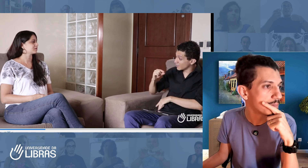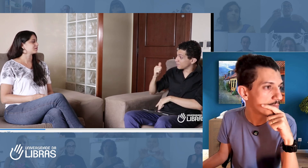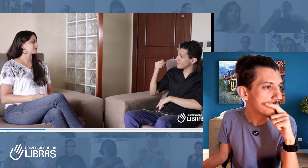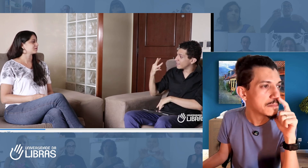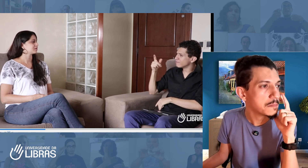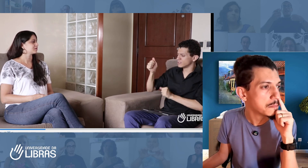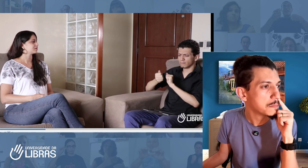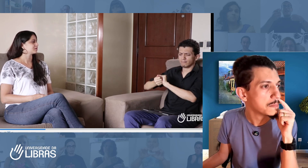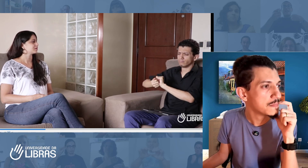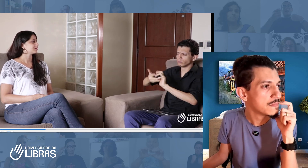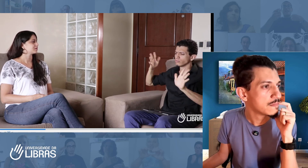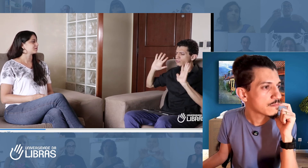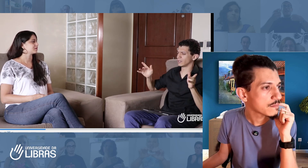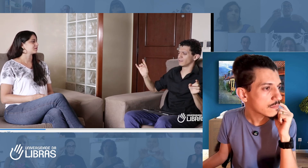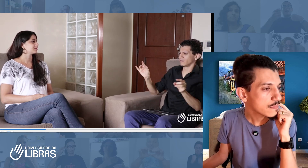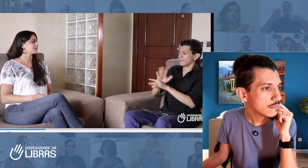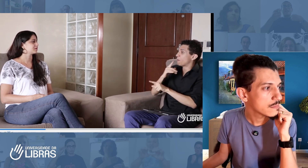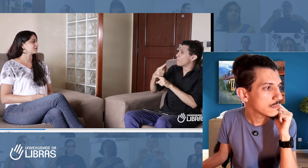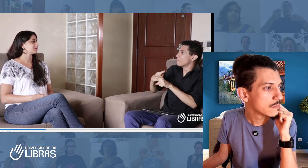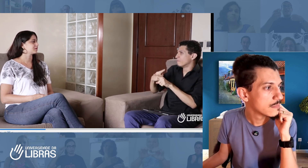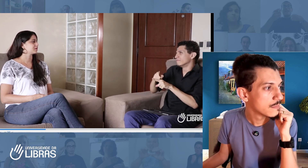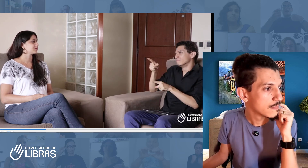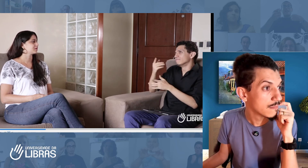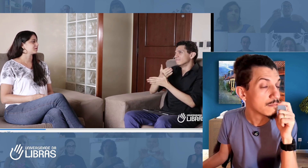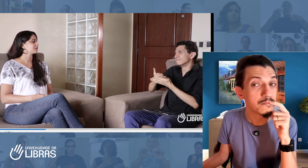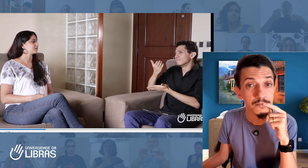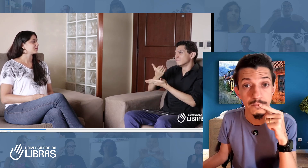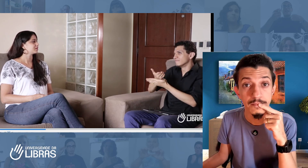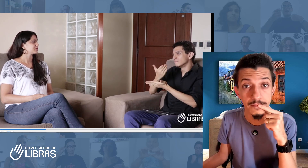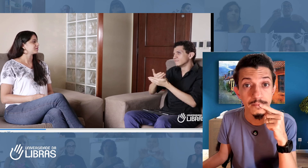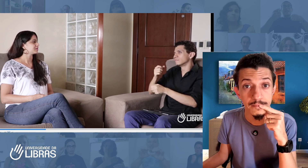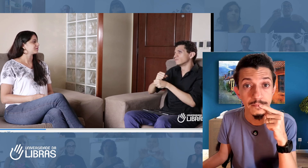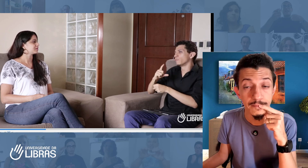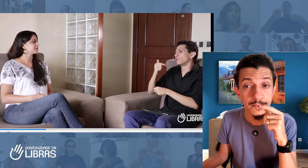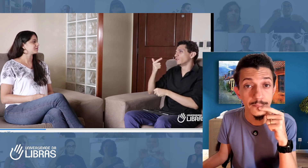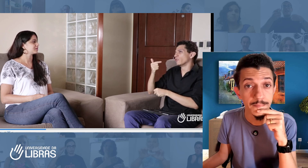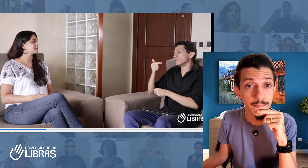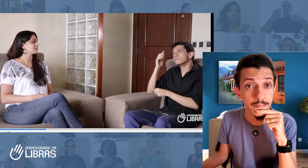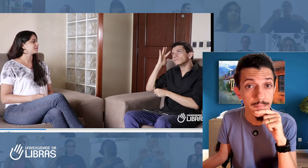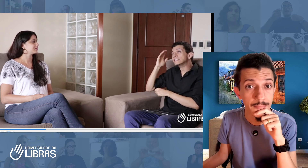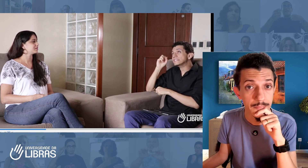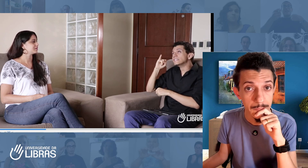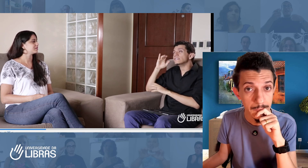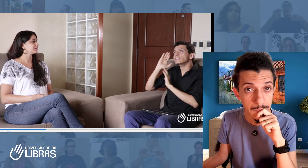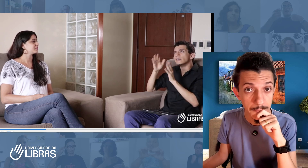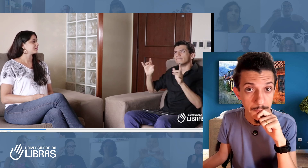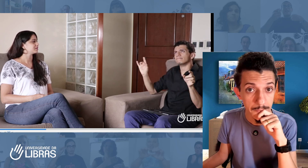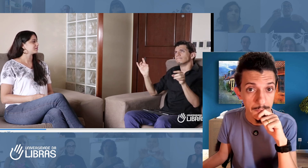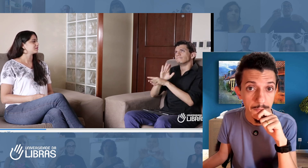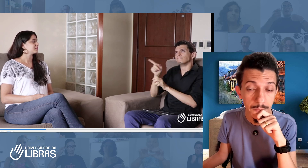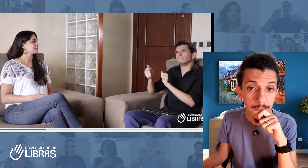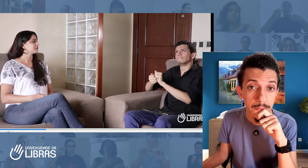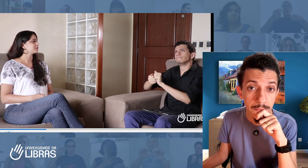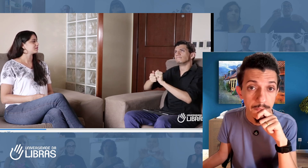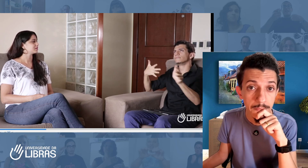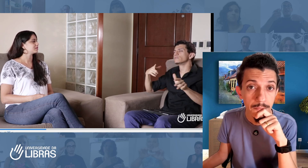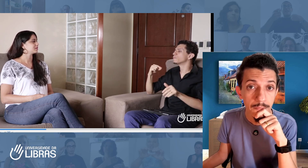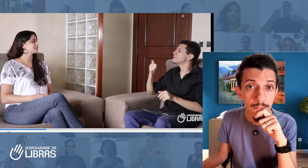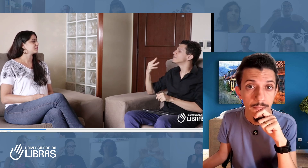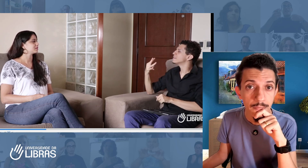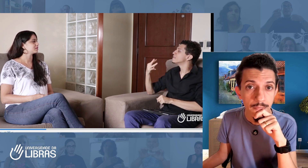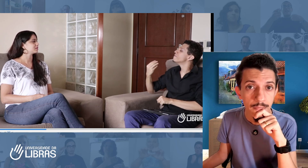lá em 2013, se lá em 2013 você já fosse fluente? Porque assim, você começou a estudar em 2012, né? Então eu fico